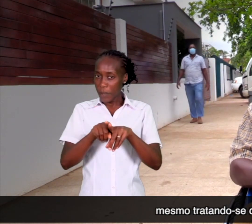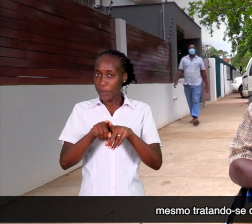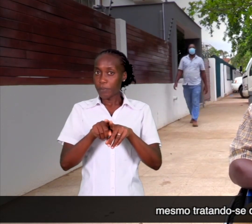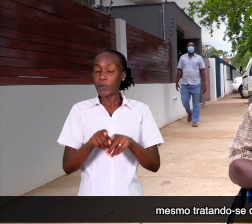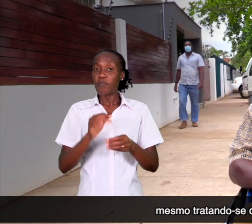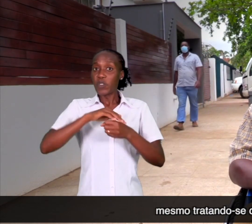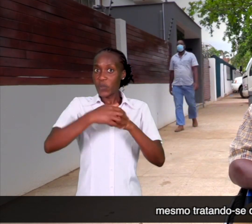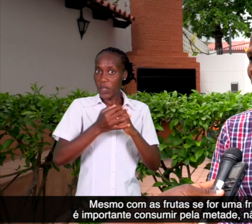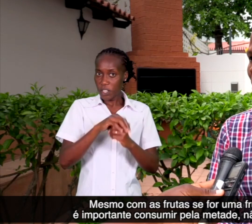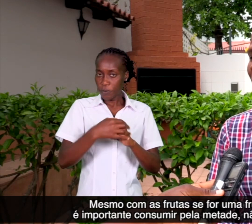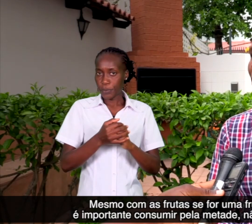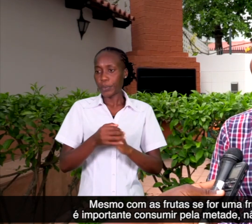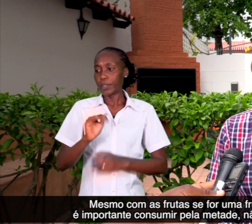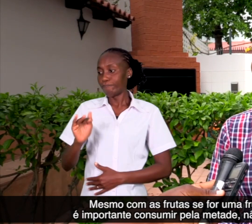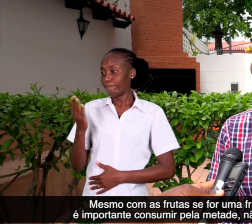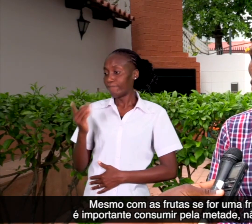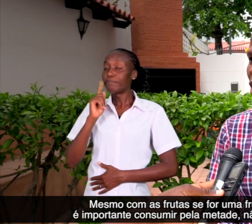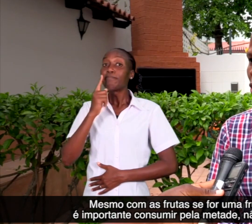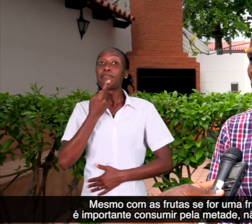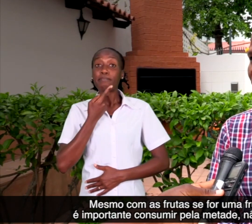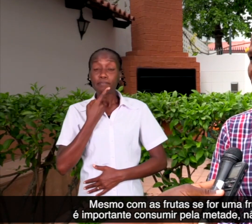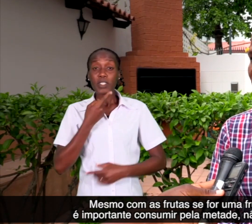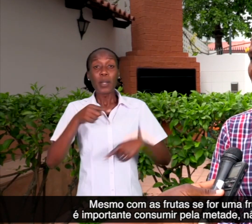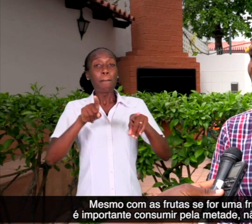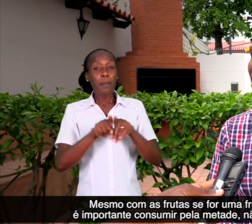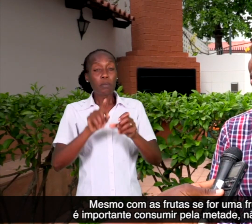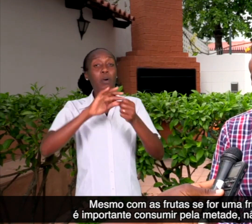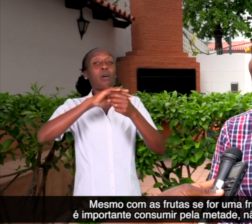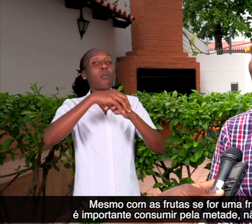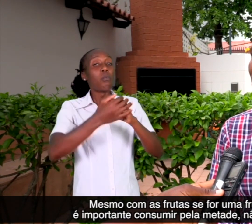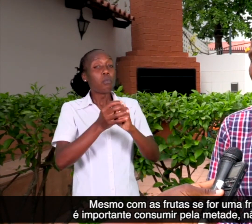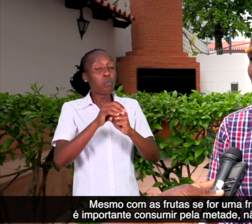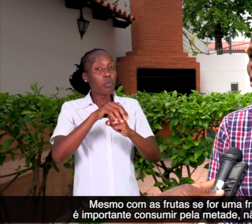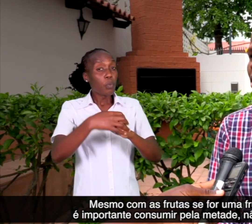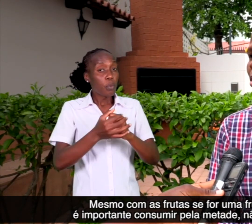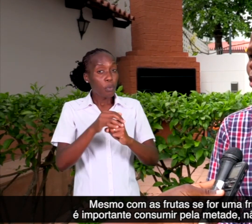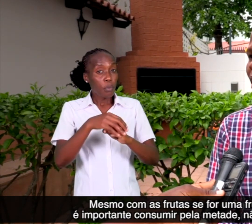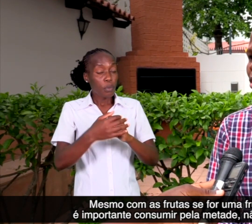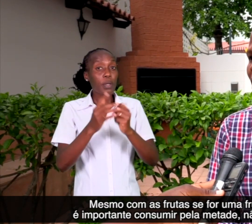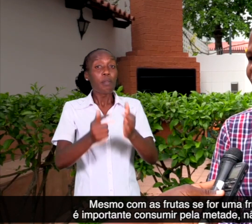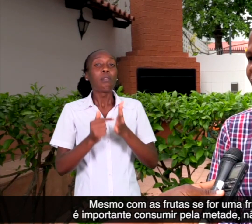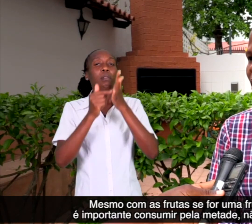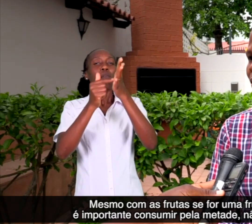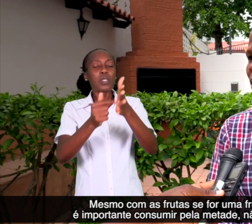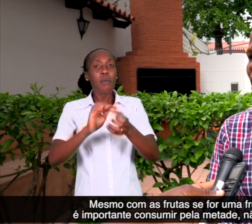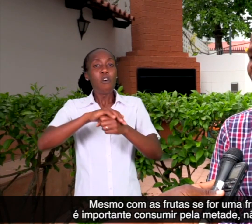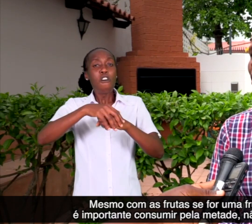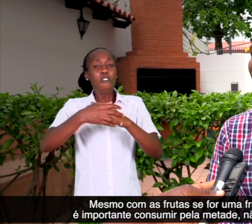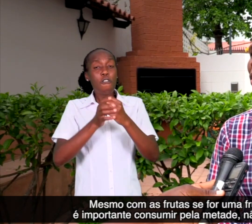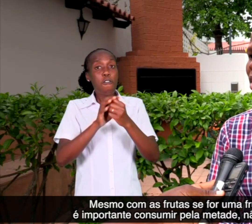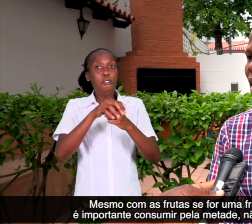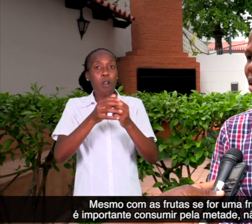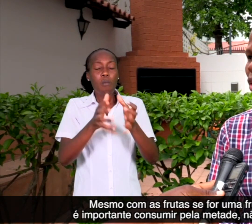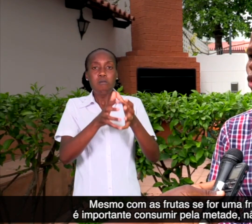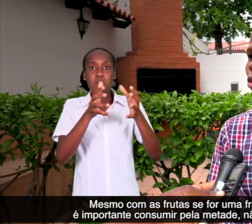de frutas. Mesmo com as frutas, é preciso que, se for, por exemplo, uma fruta grande, é